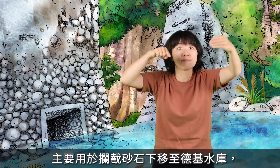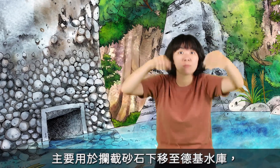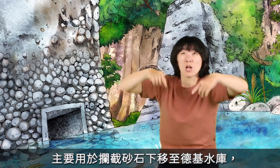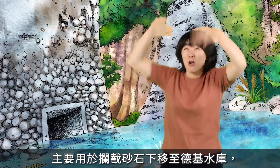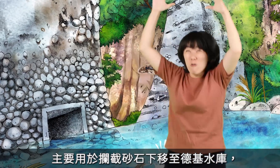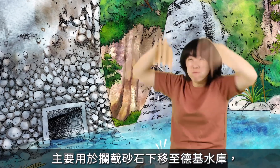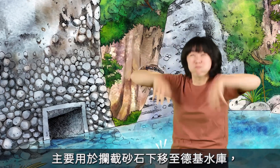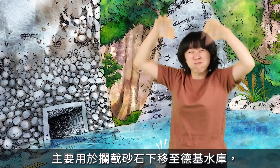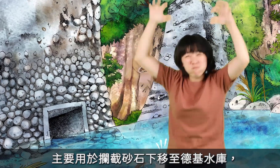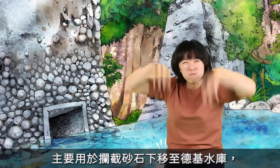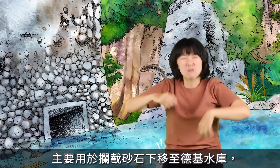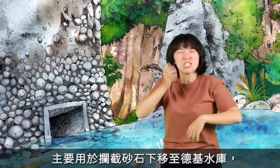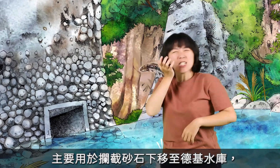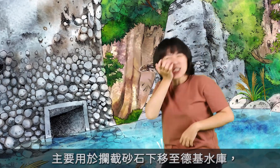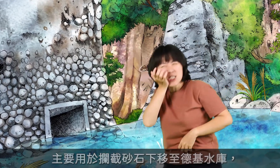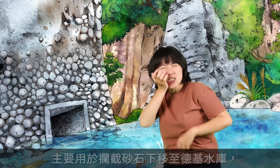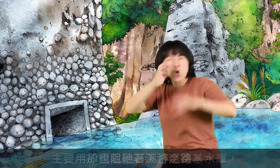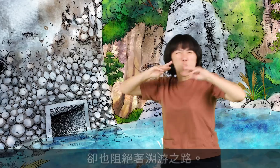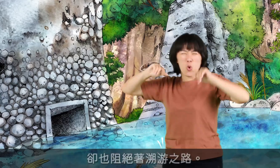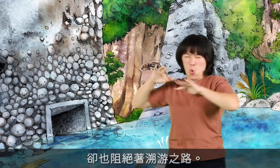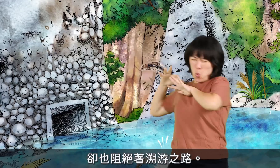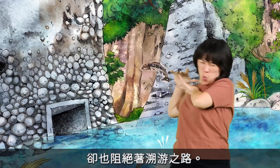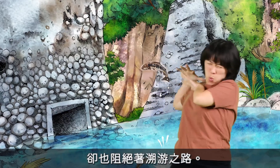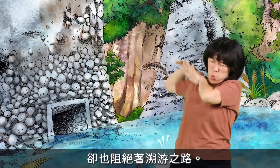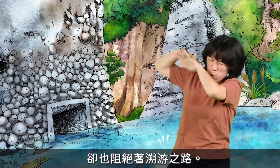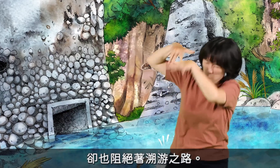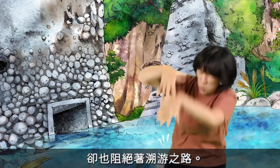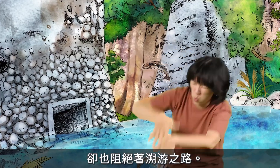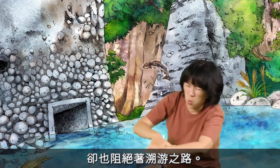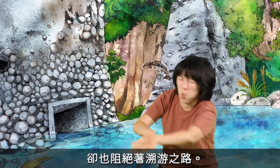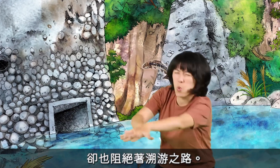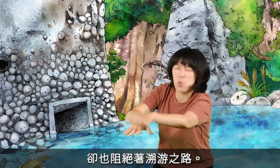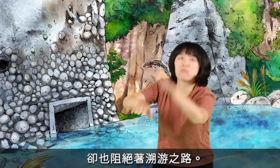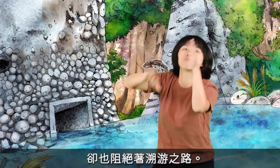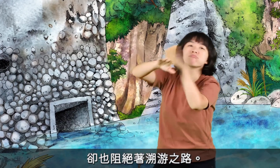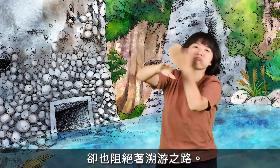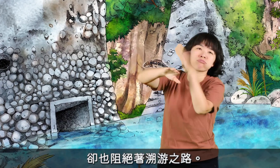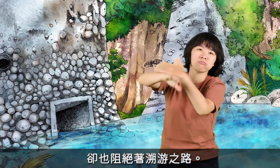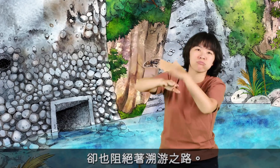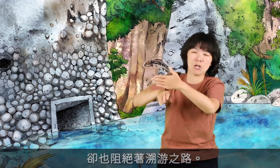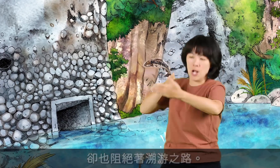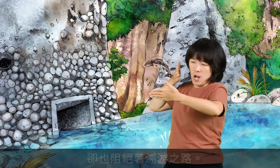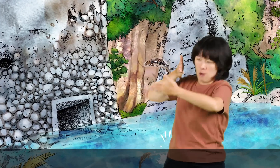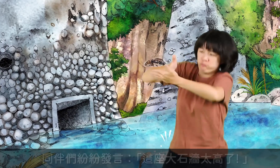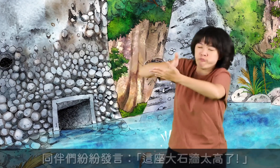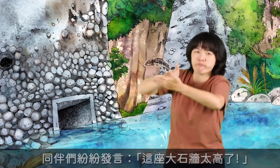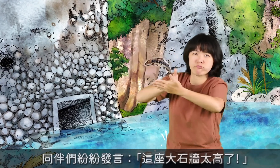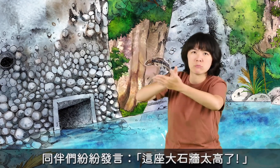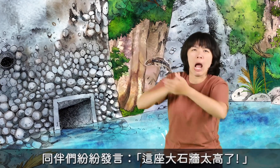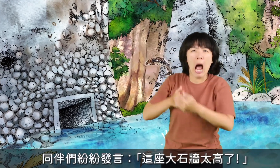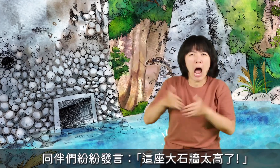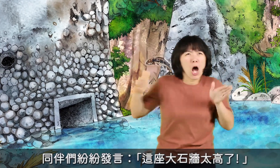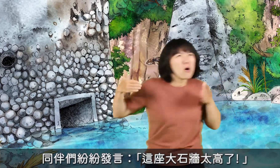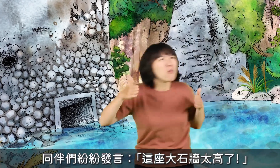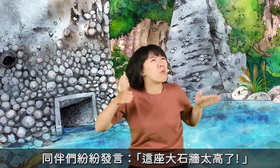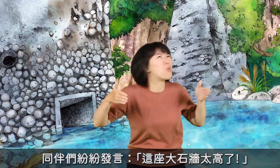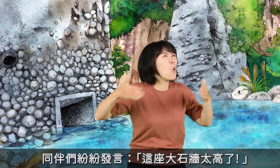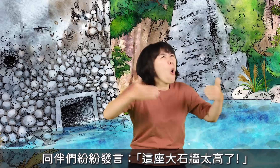移至德基水库，却也阻绝着溯游之路。同伴们纷纷发